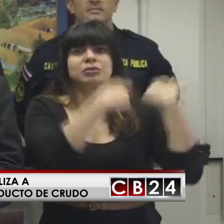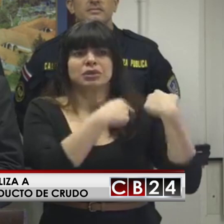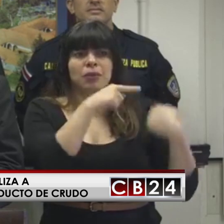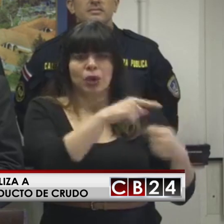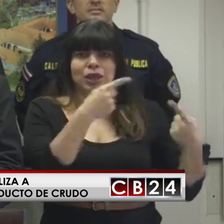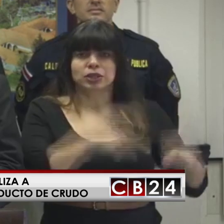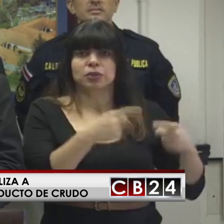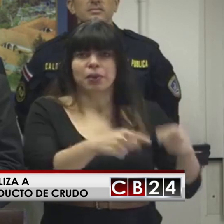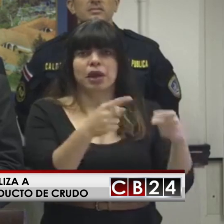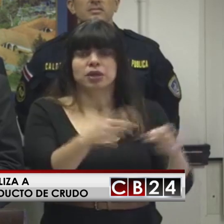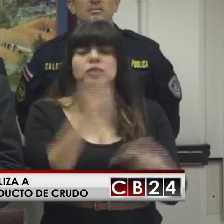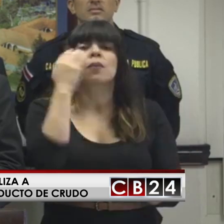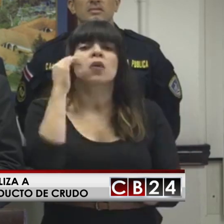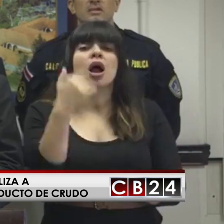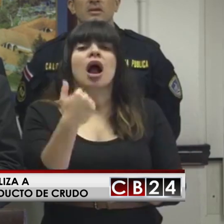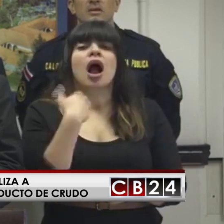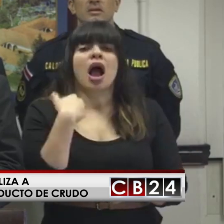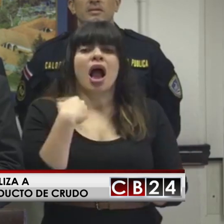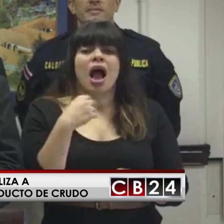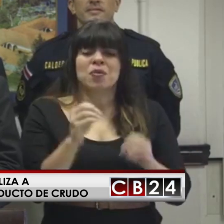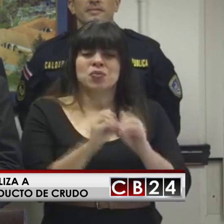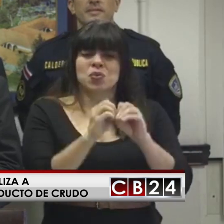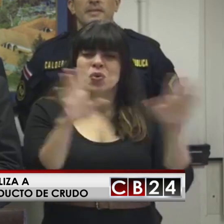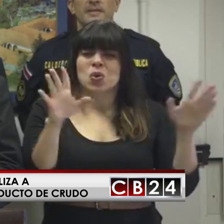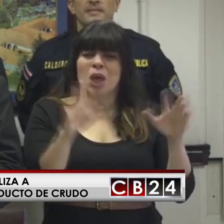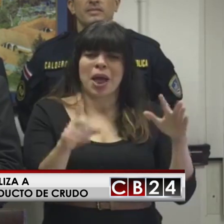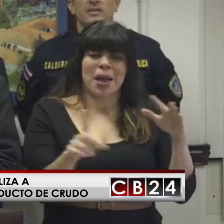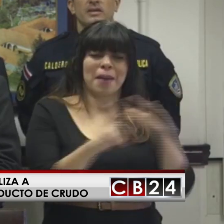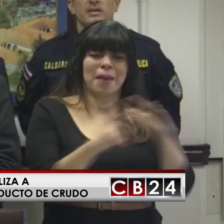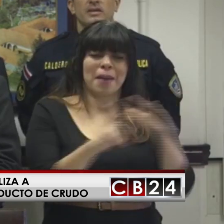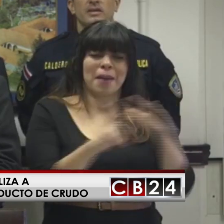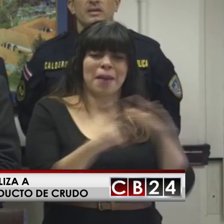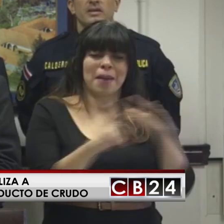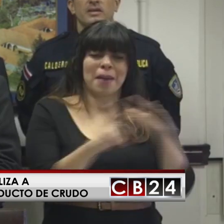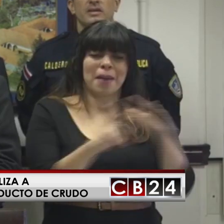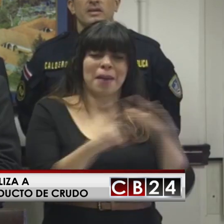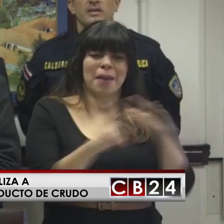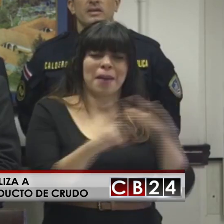acontecimientos donde hay una presencia total y absoluta de mano criminal.